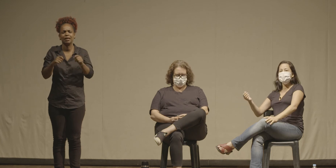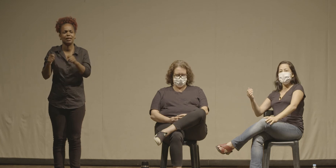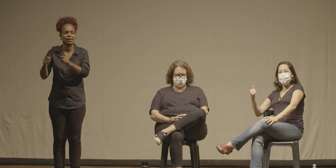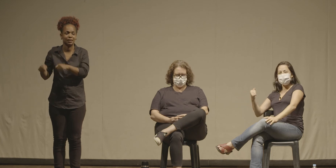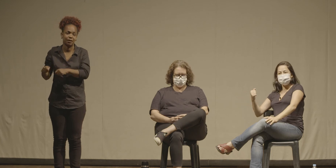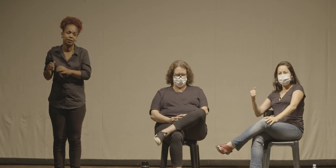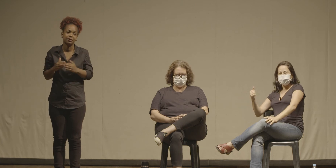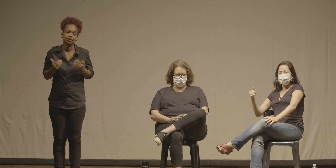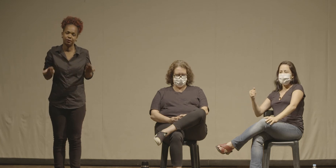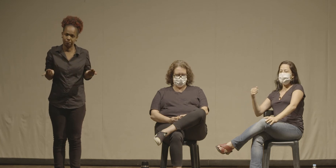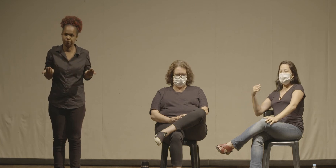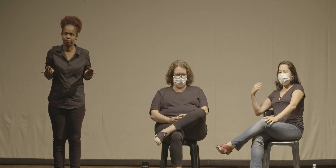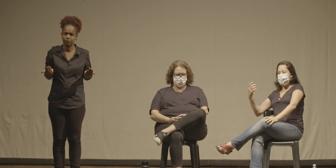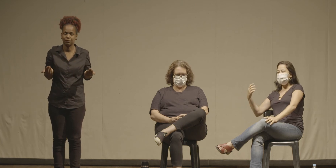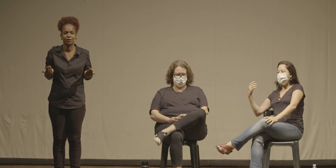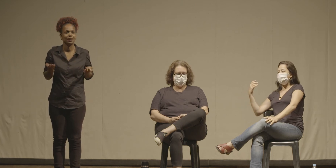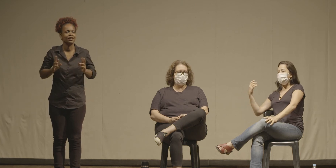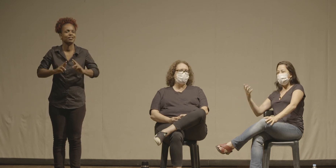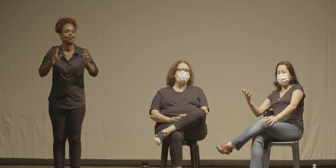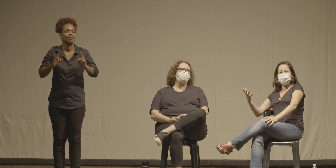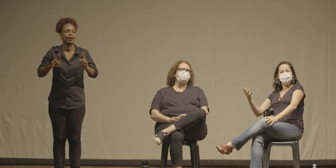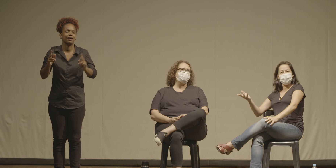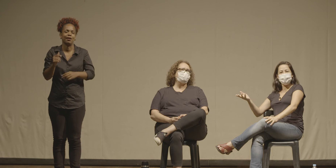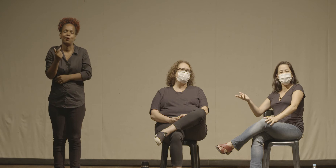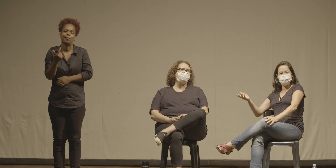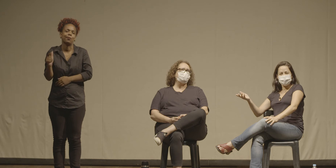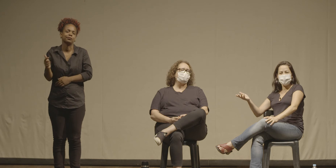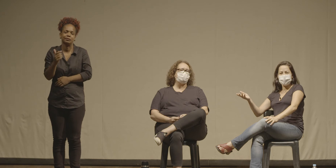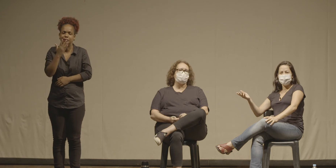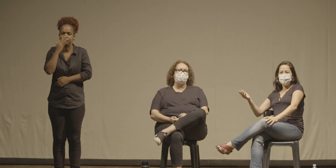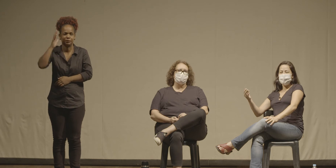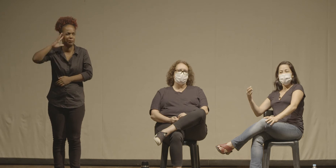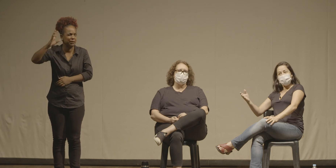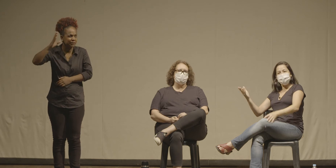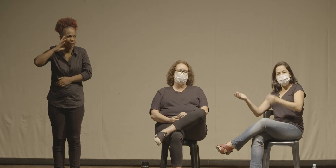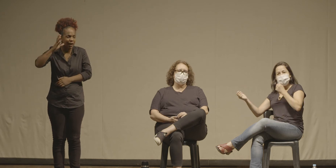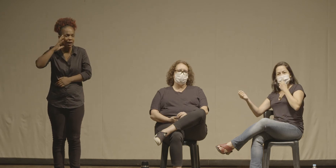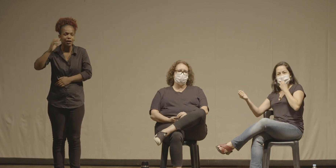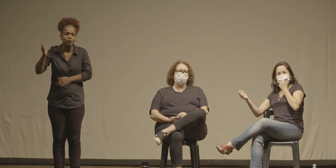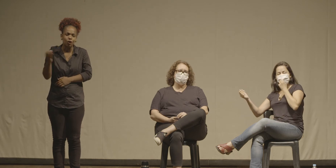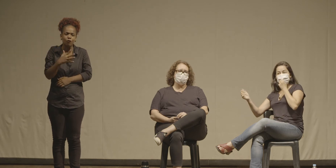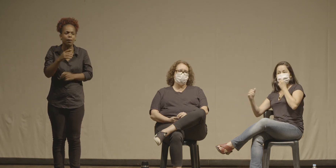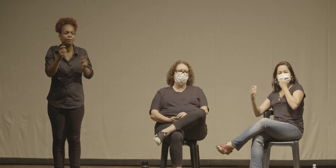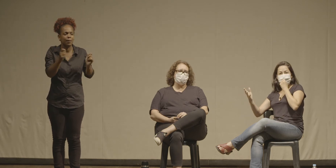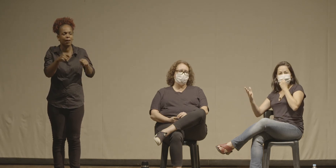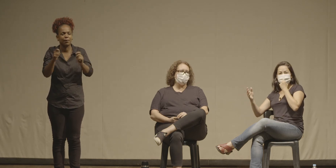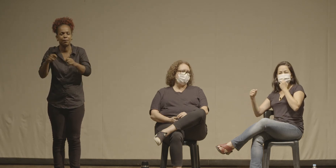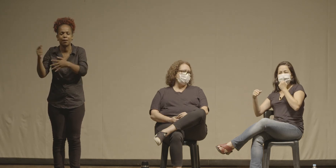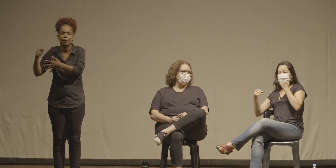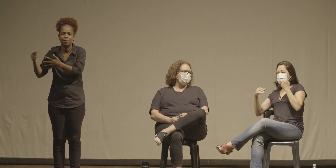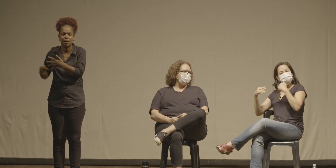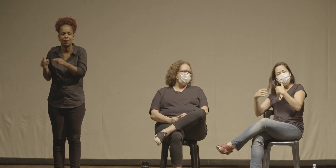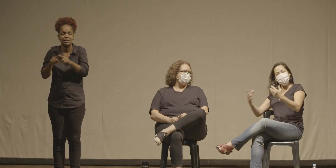Então, será que não é uma outra maneira de se pensar? Novas possibilidades, novas